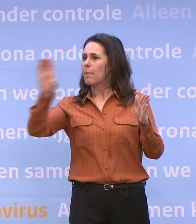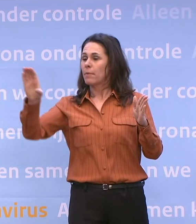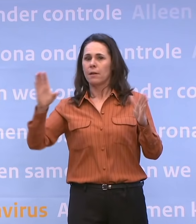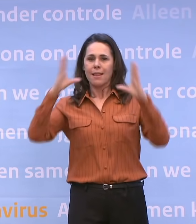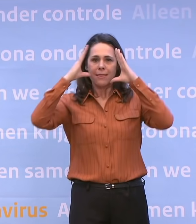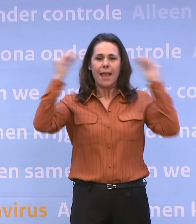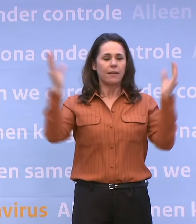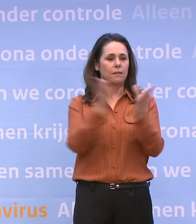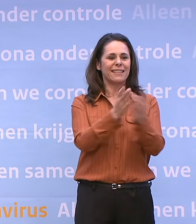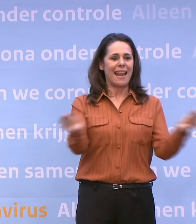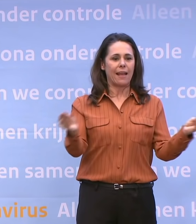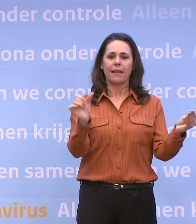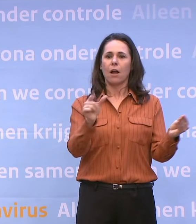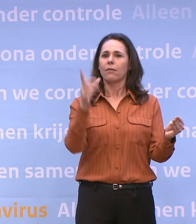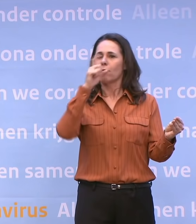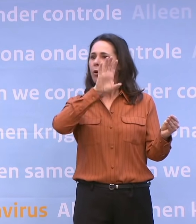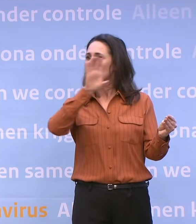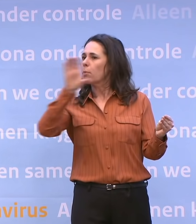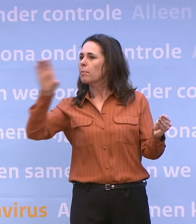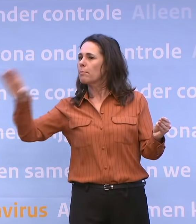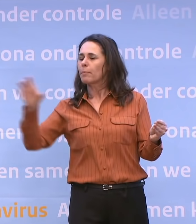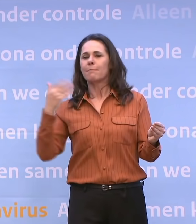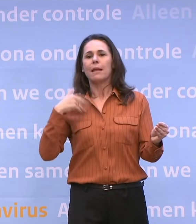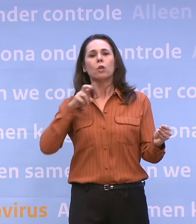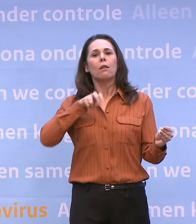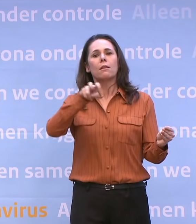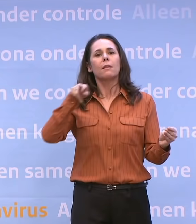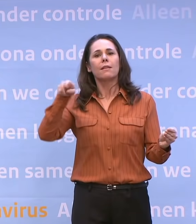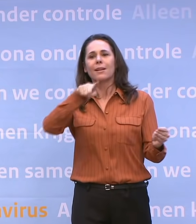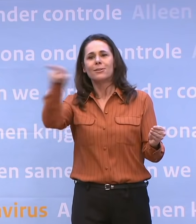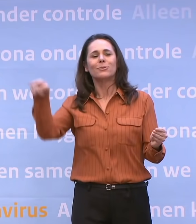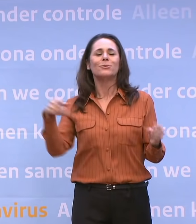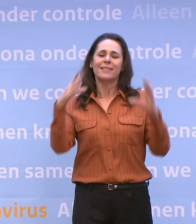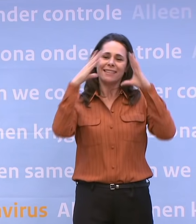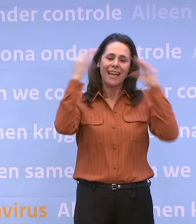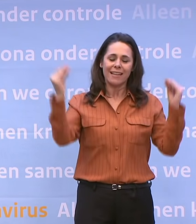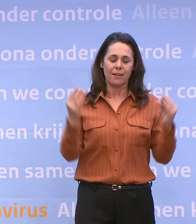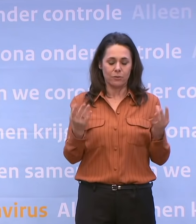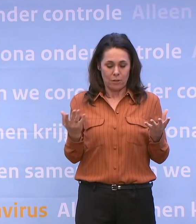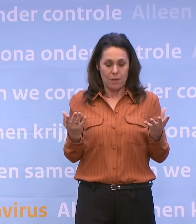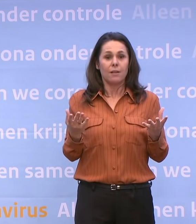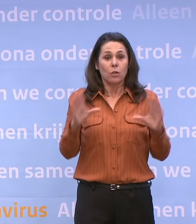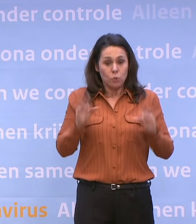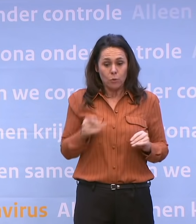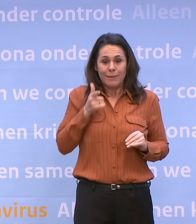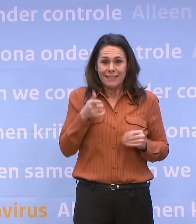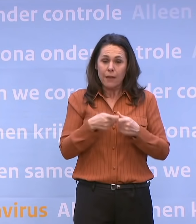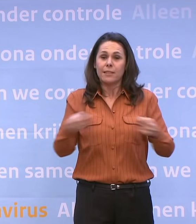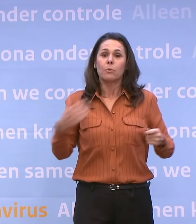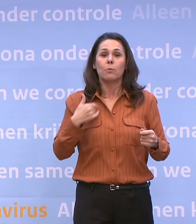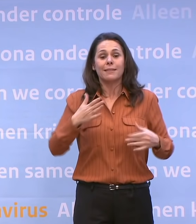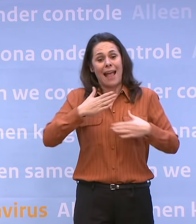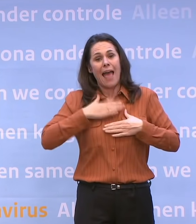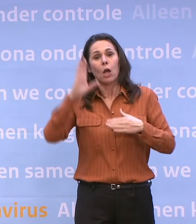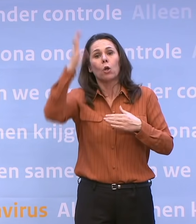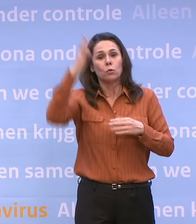leeg en alle andere foto's zag je mensen lopen. Dus in Nederland, het is ook hoe we dat met elkaar doen met 17 miljoen mensen. We hebben onze eigen cultuur, maar